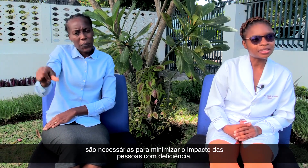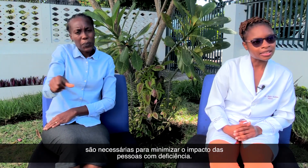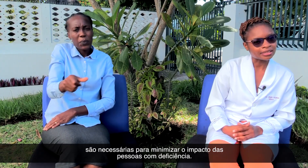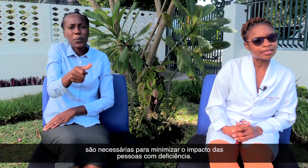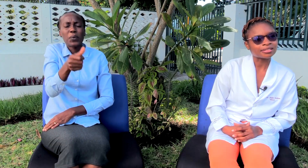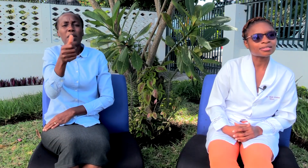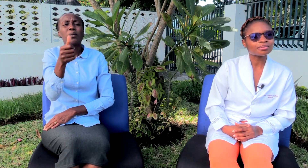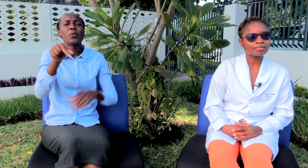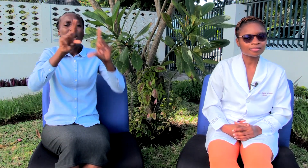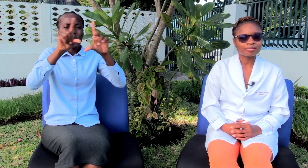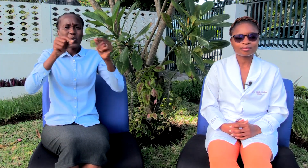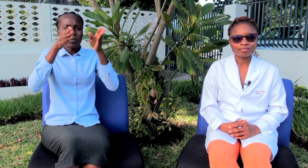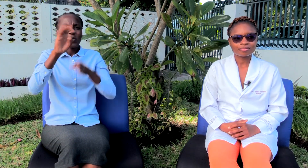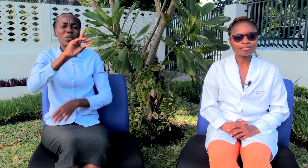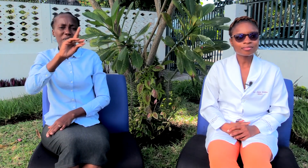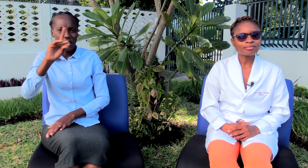das deficiências.